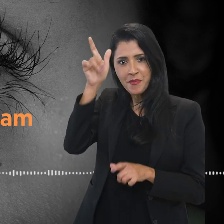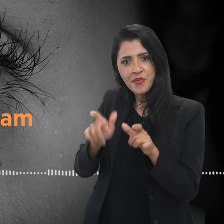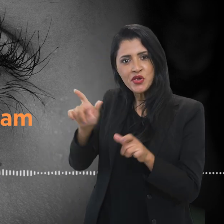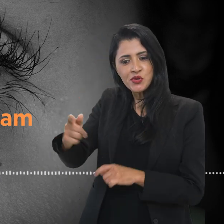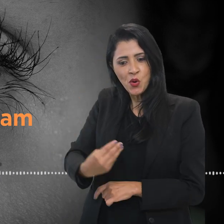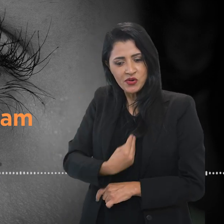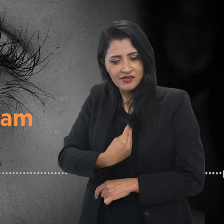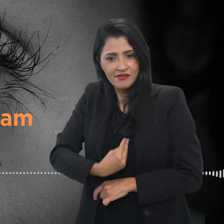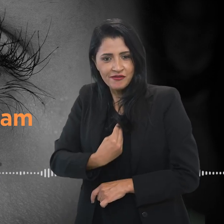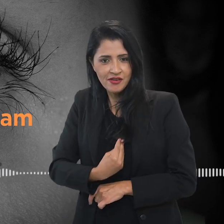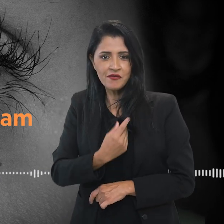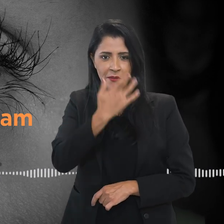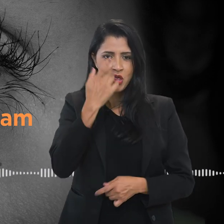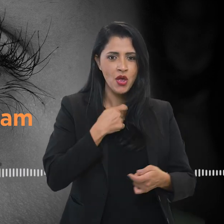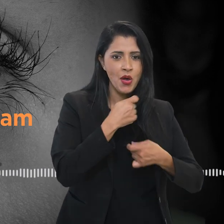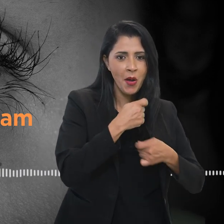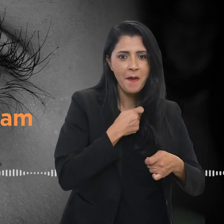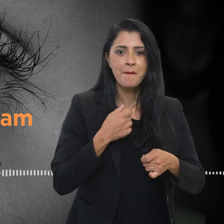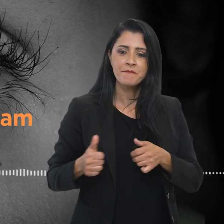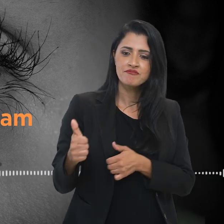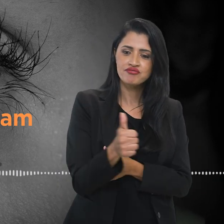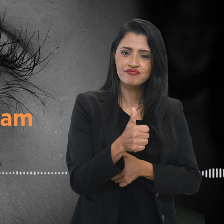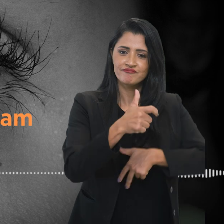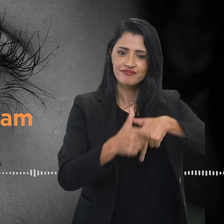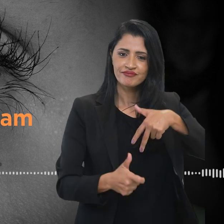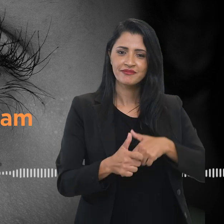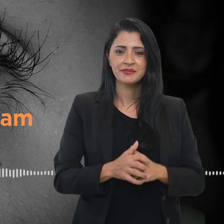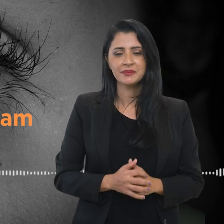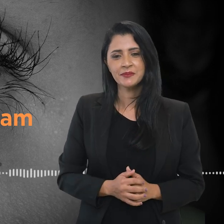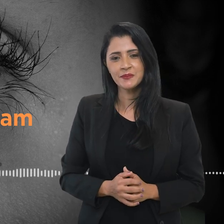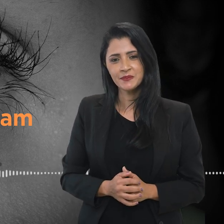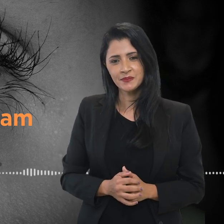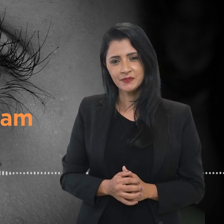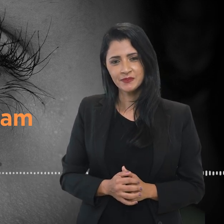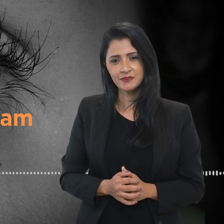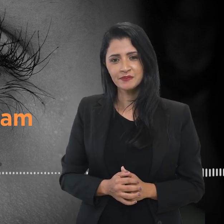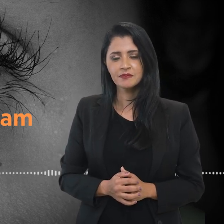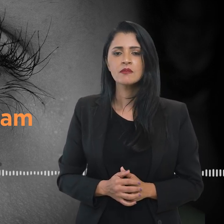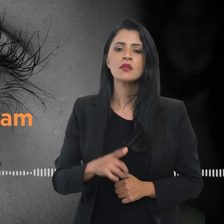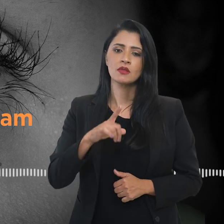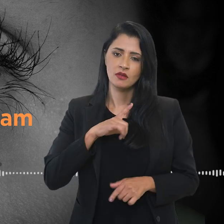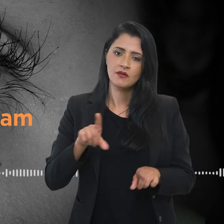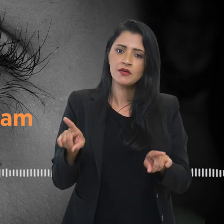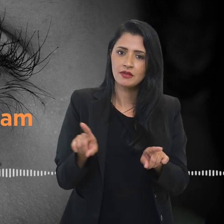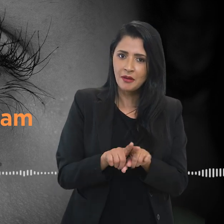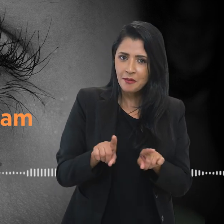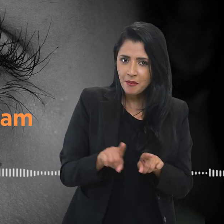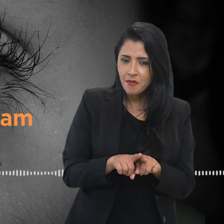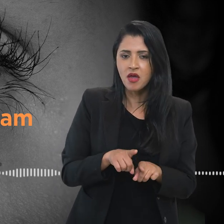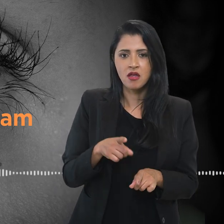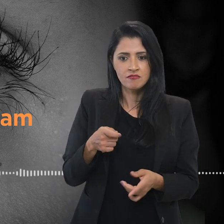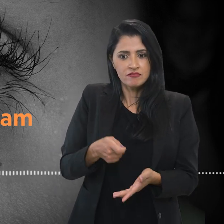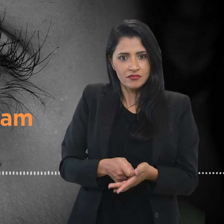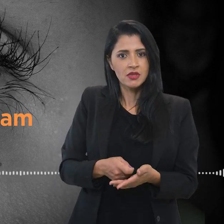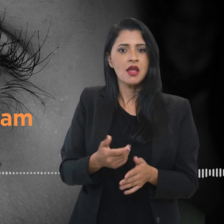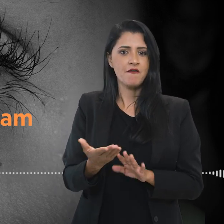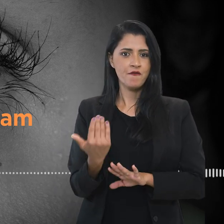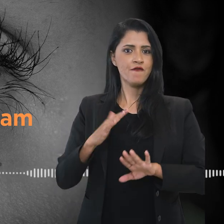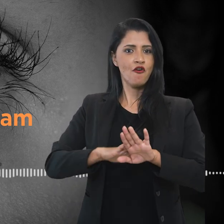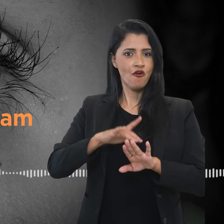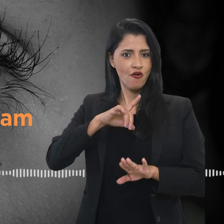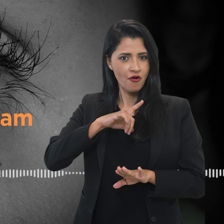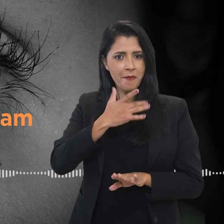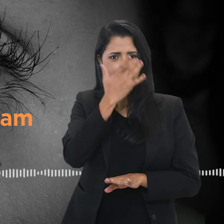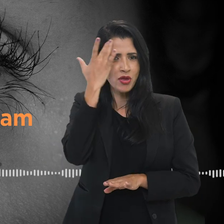pulsam. Em vez de entrevistados, protagonistas. E teve também bastante pulso firme nos bastidores,